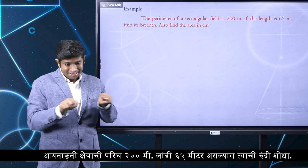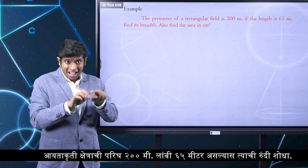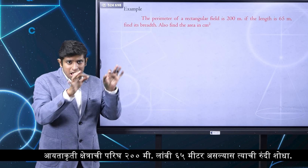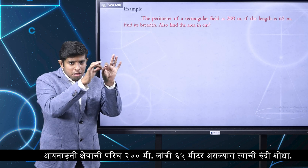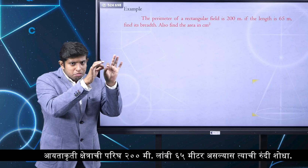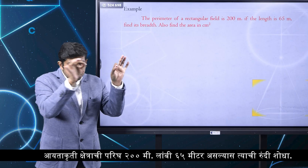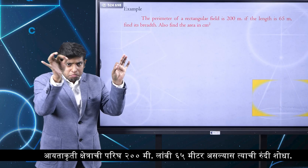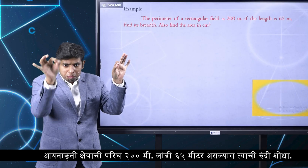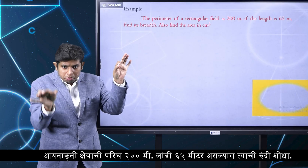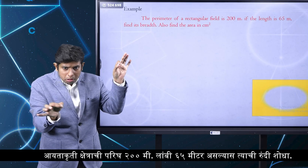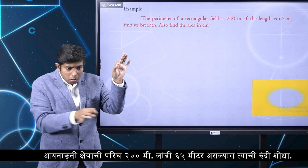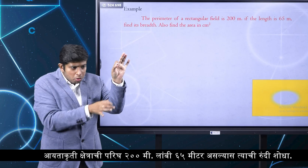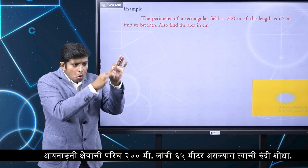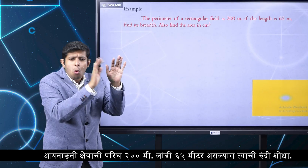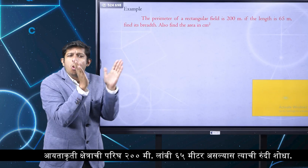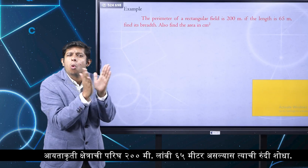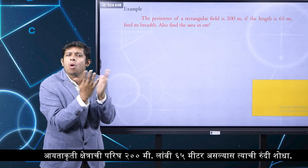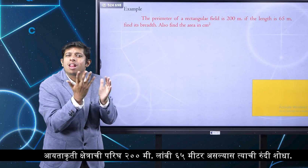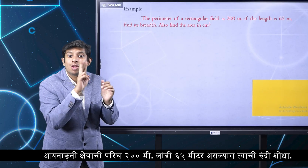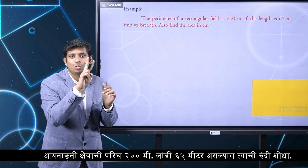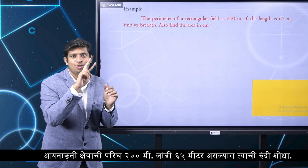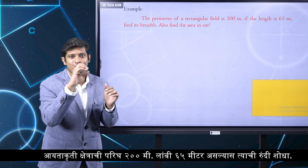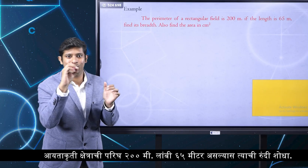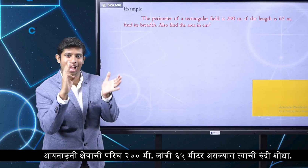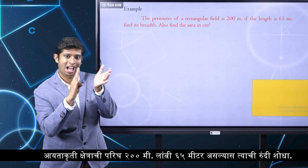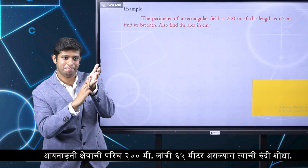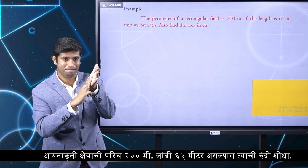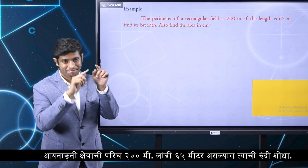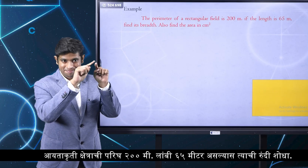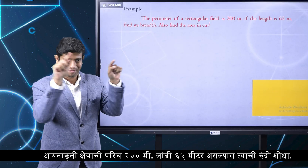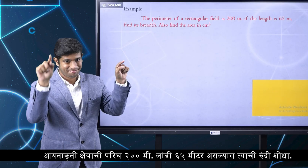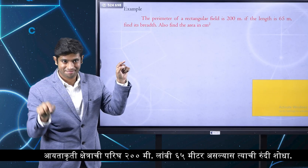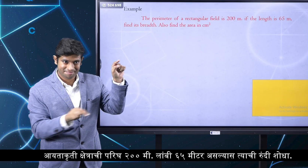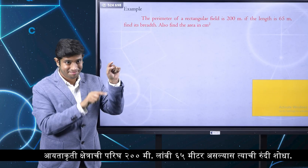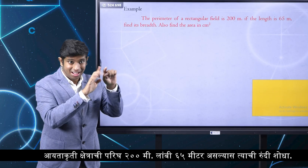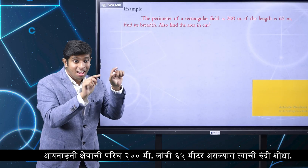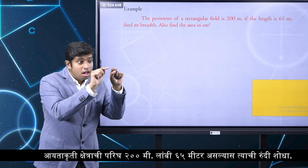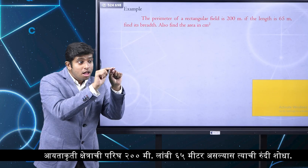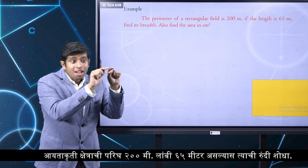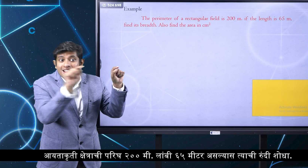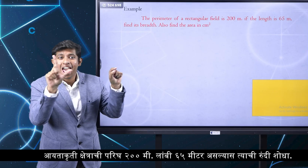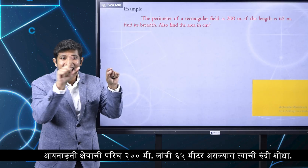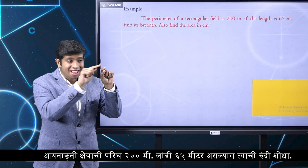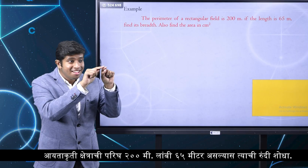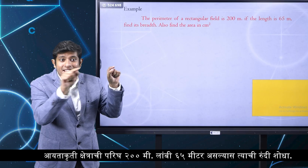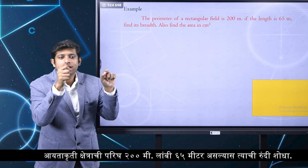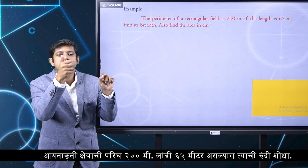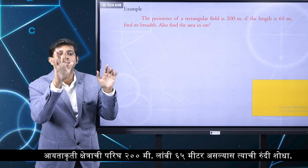आयताकृती क्षेत्राची परिघ 200 मीटर लांबी 65 मीटर असल्यास त्याची रुंदी